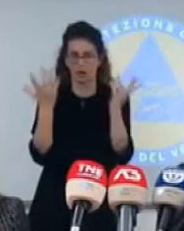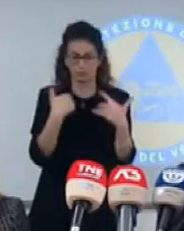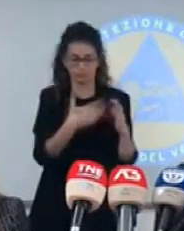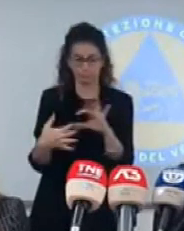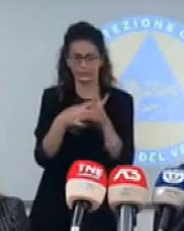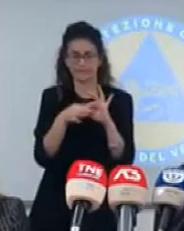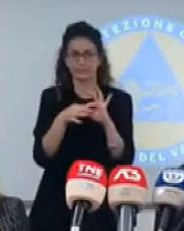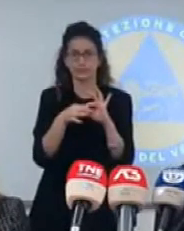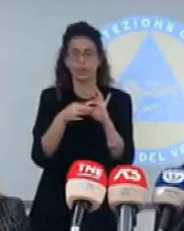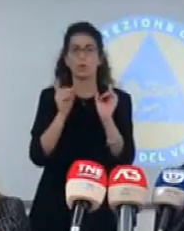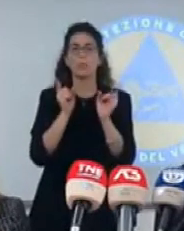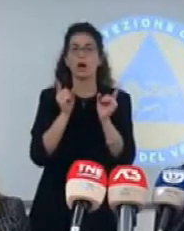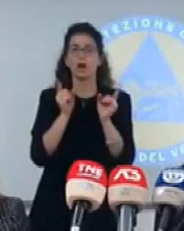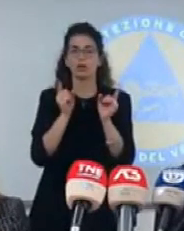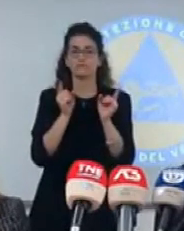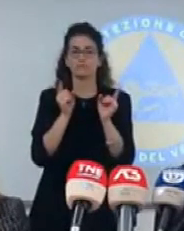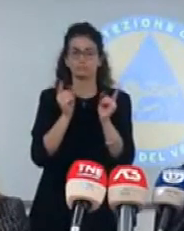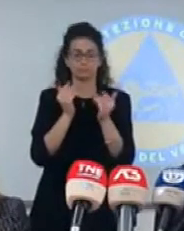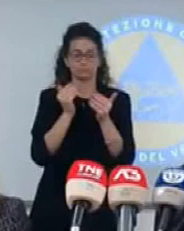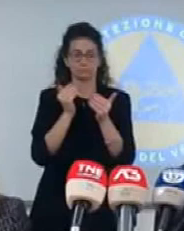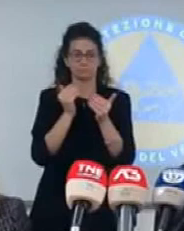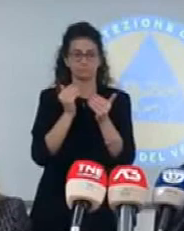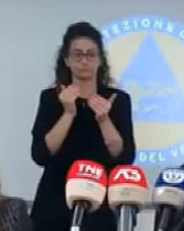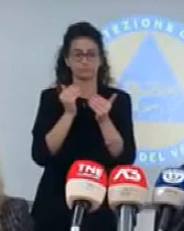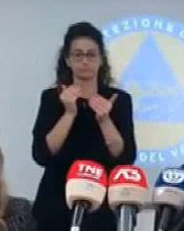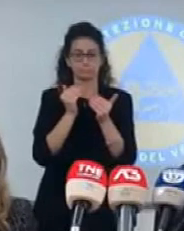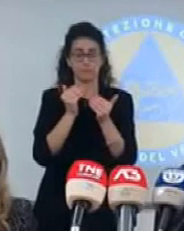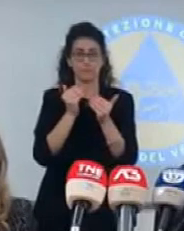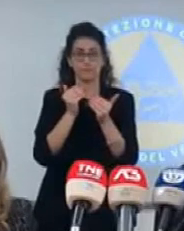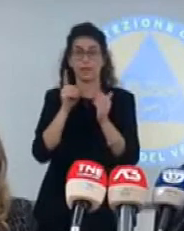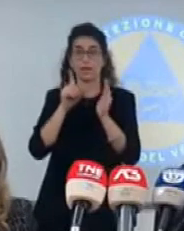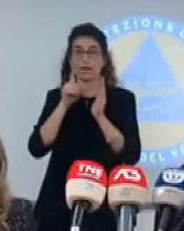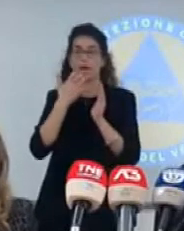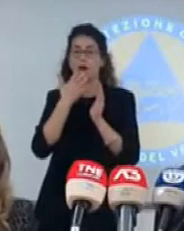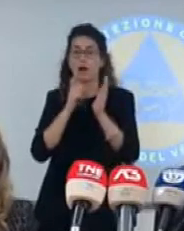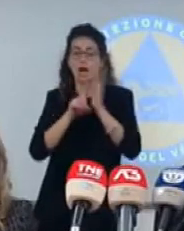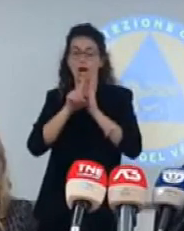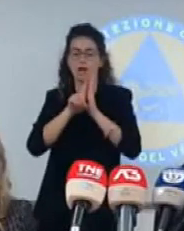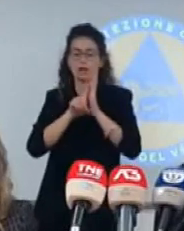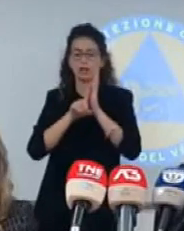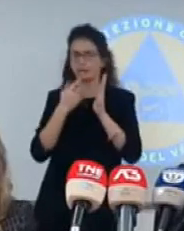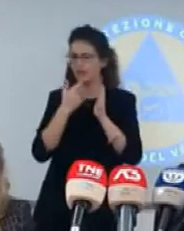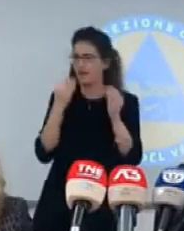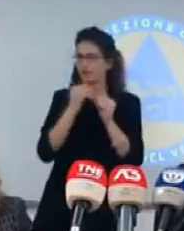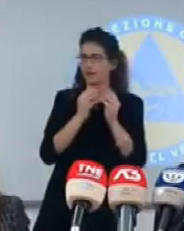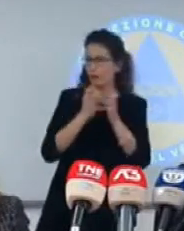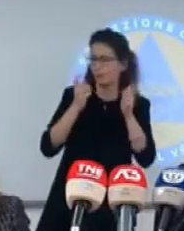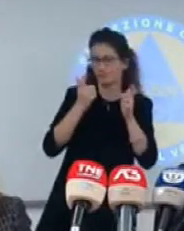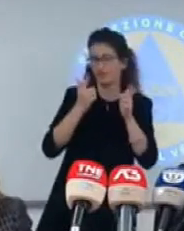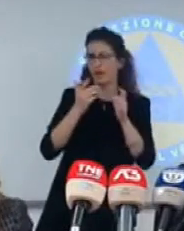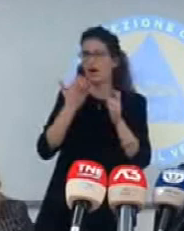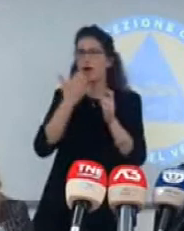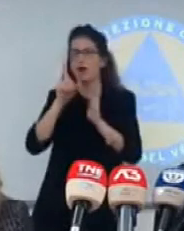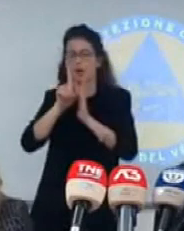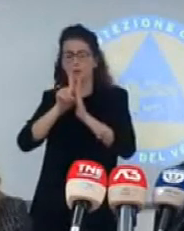strettamente al fatto che man mano cresce a meglio diminuisce la temperatura sto dicendo che lascia il freddo diminuisce la temperatura